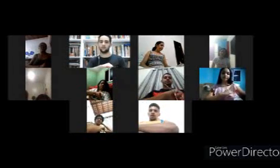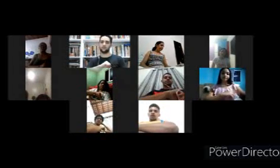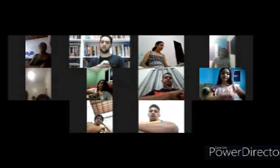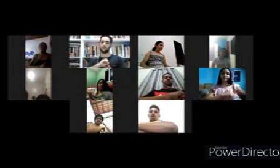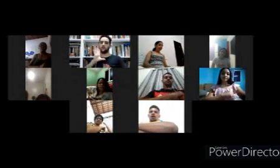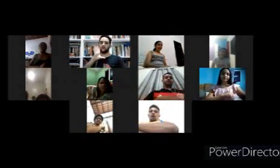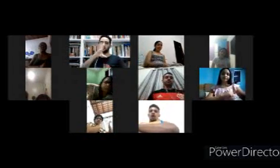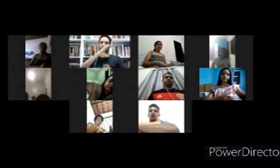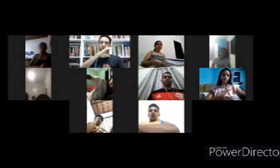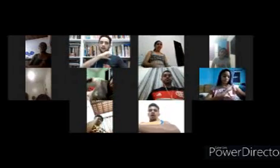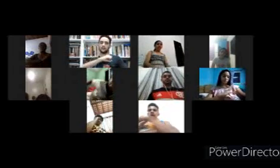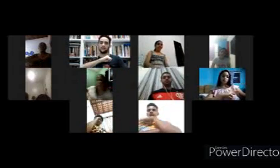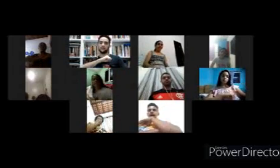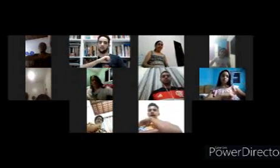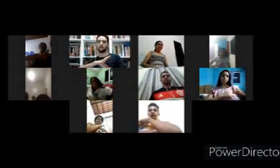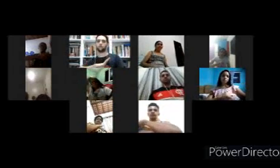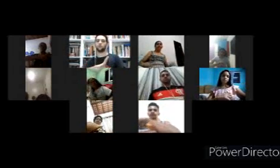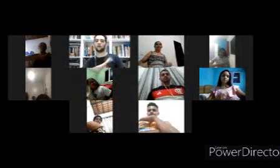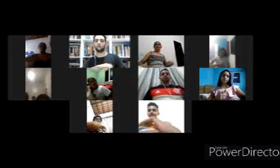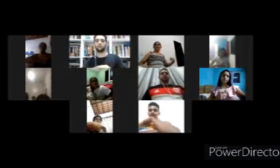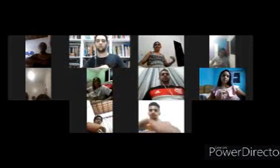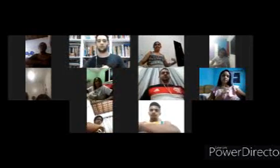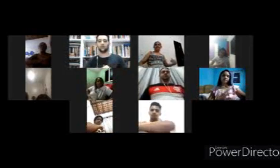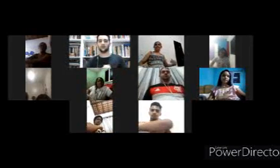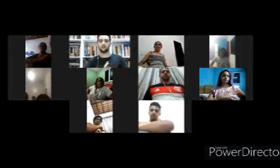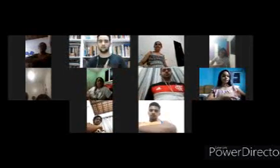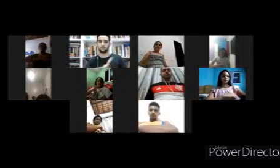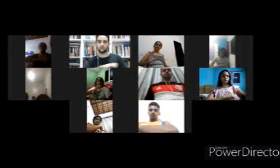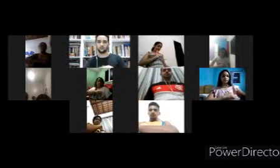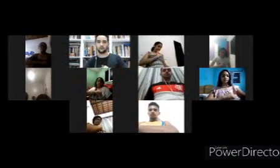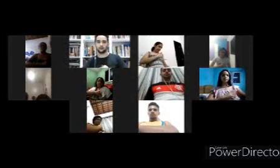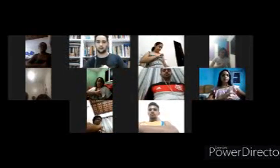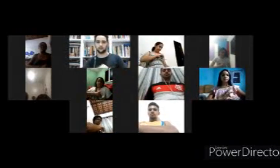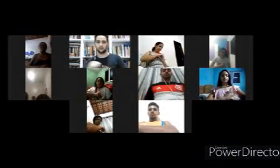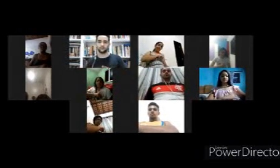Amor, eu vou fazer minha mão assim, só que no lado do coração. Amor.